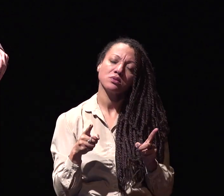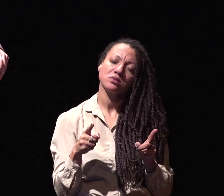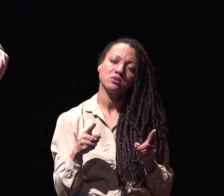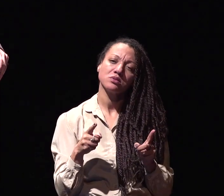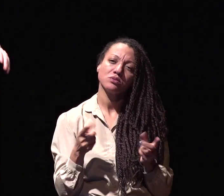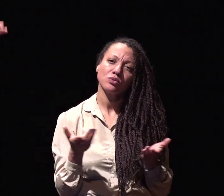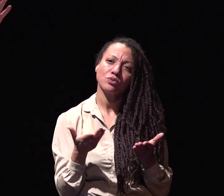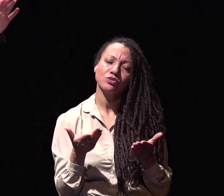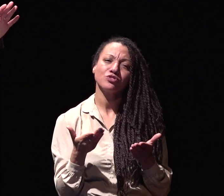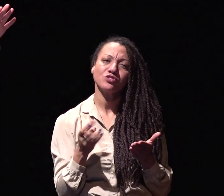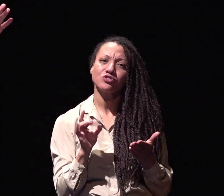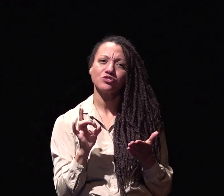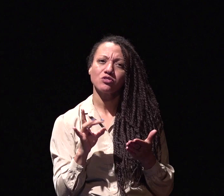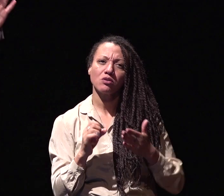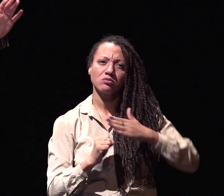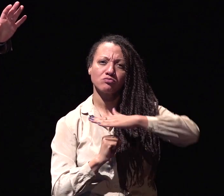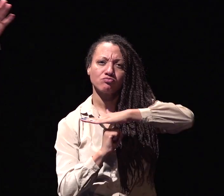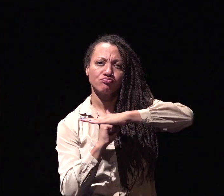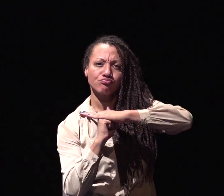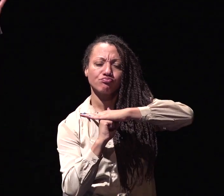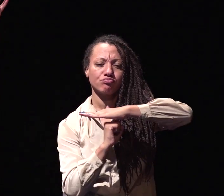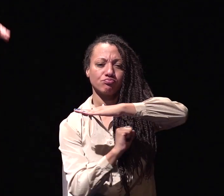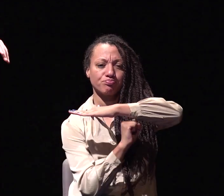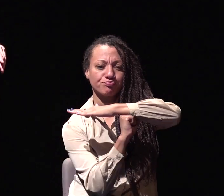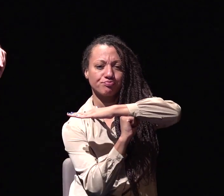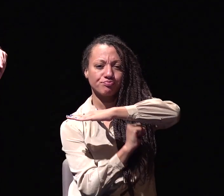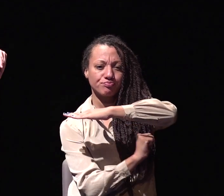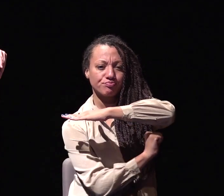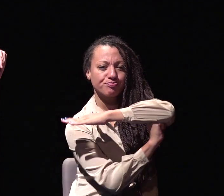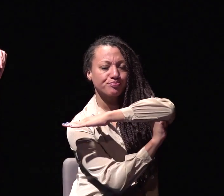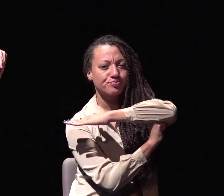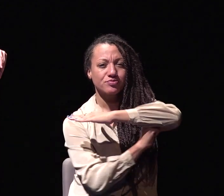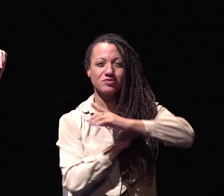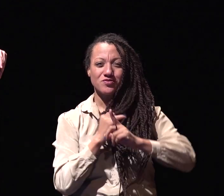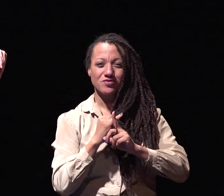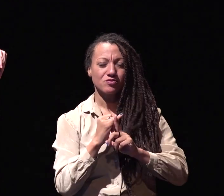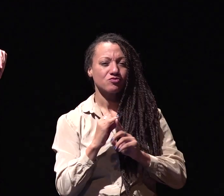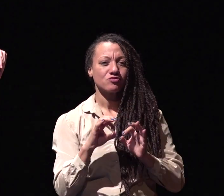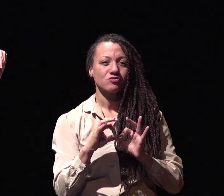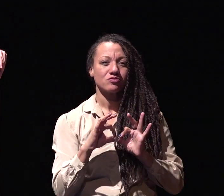bastante simples e que resolve o problema de uma forma muito tranquila.